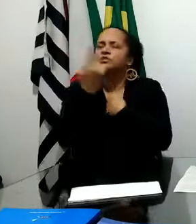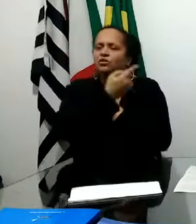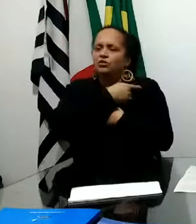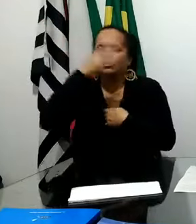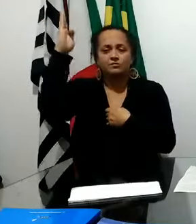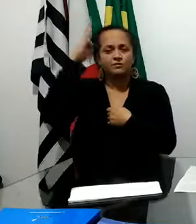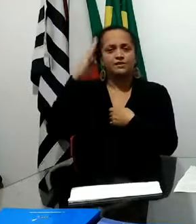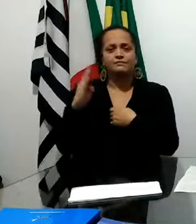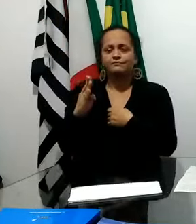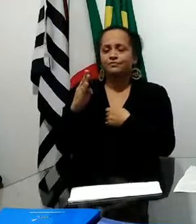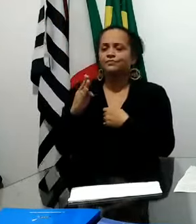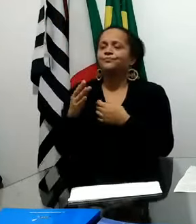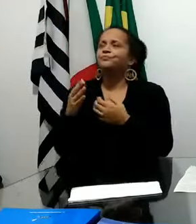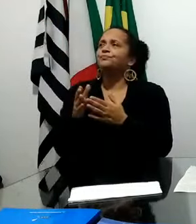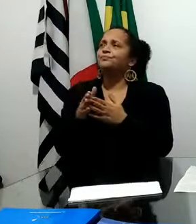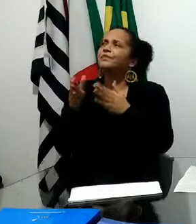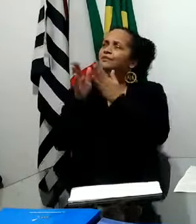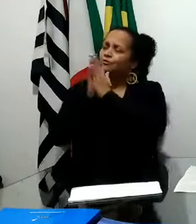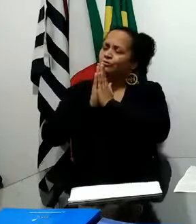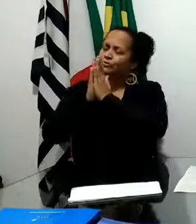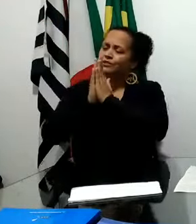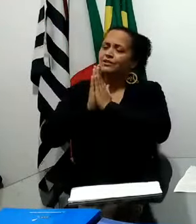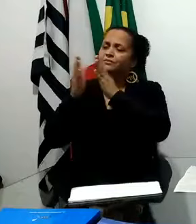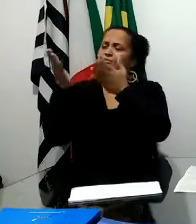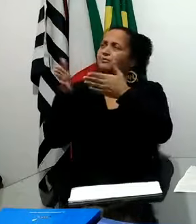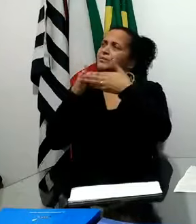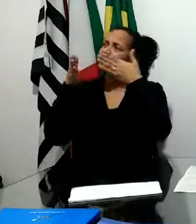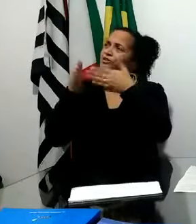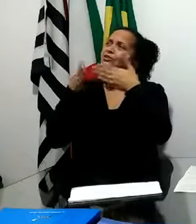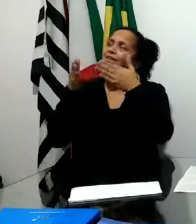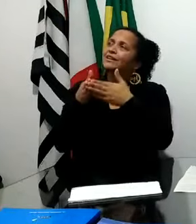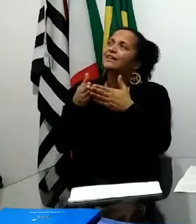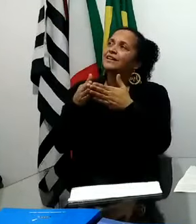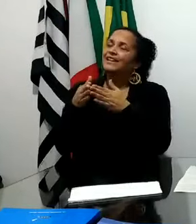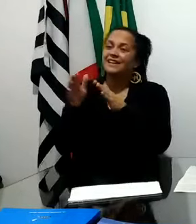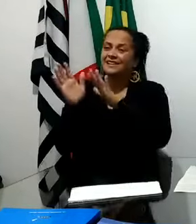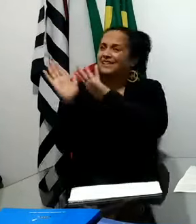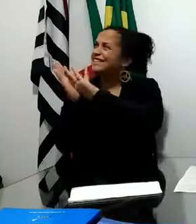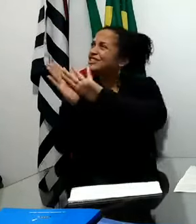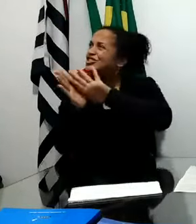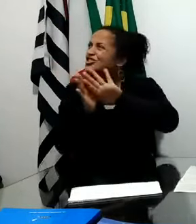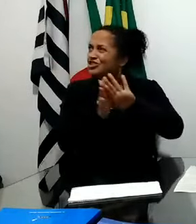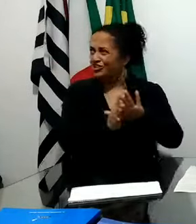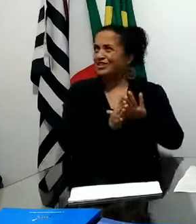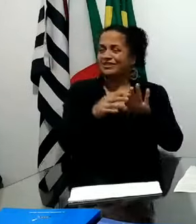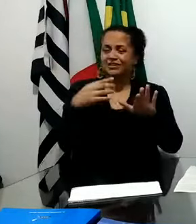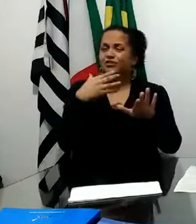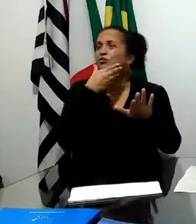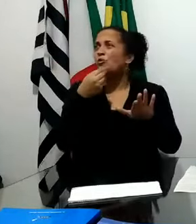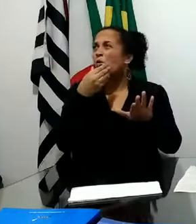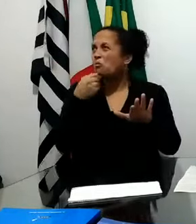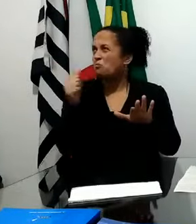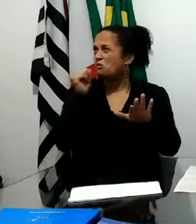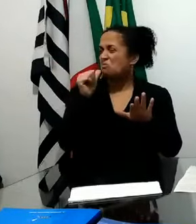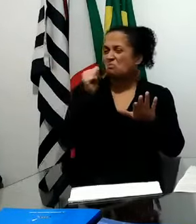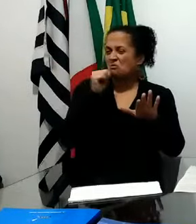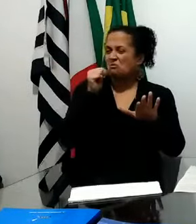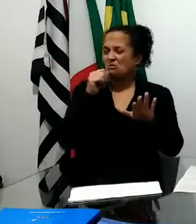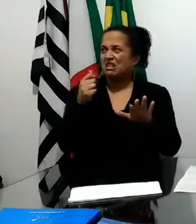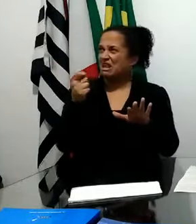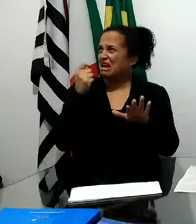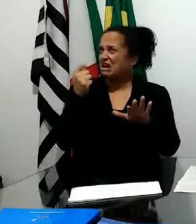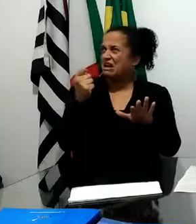Pai, pedimos ao Senhor que remova do nosso país, remova da nossa nação, todos os homens e mulheres que são corruptos,